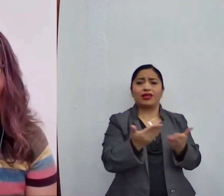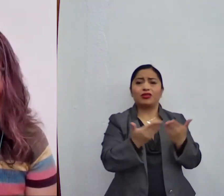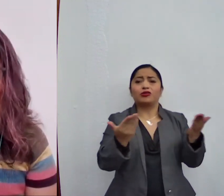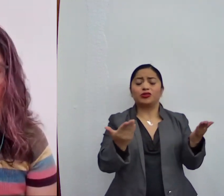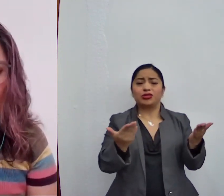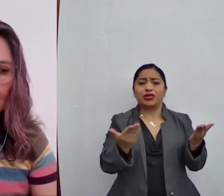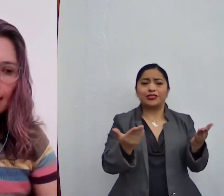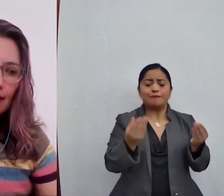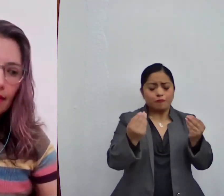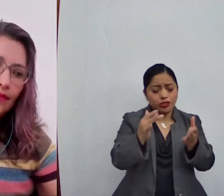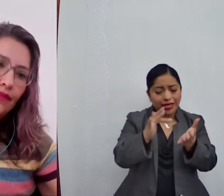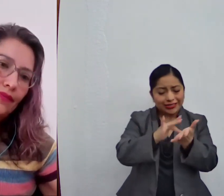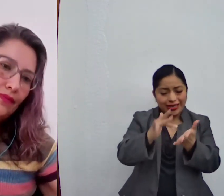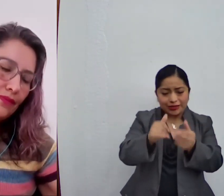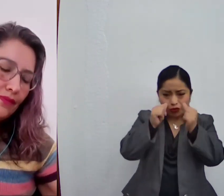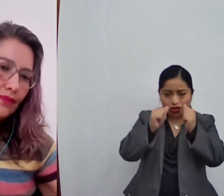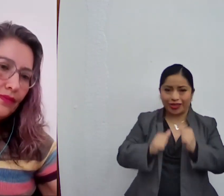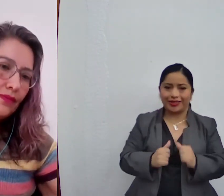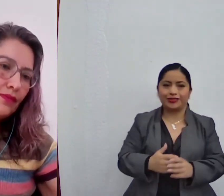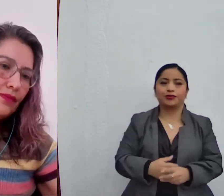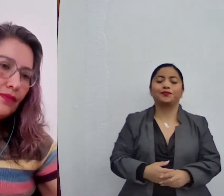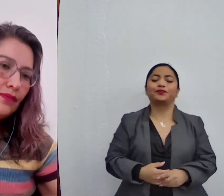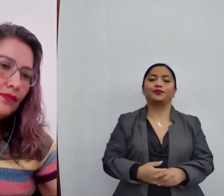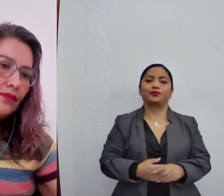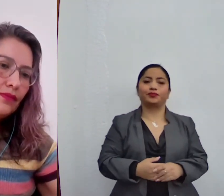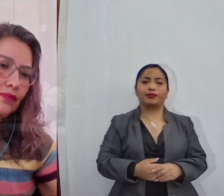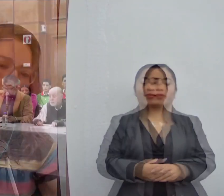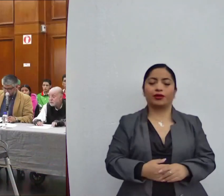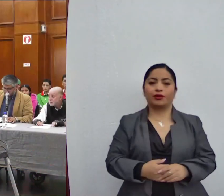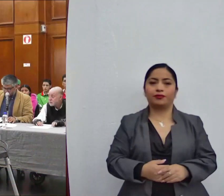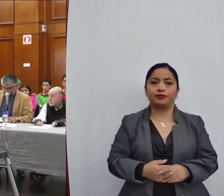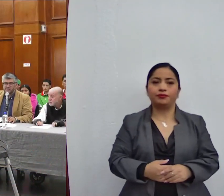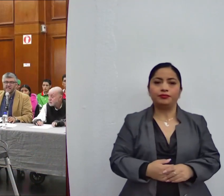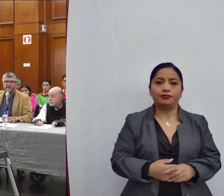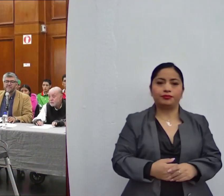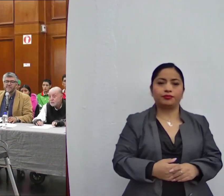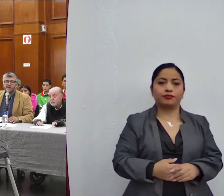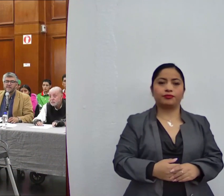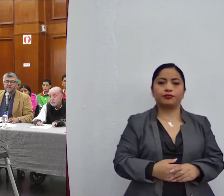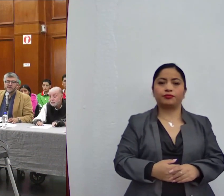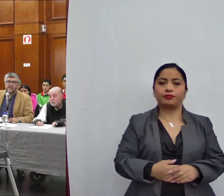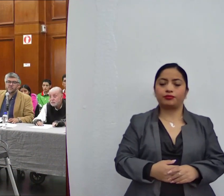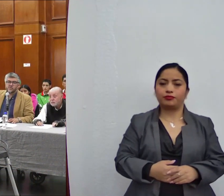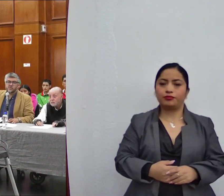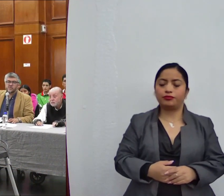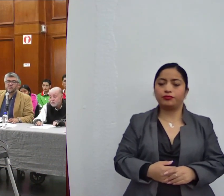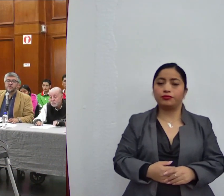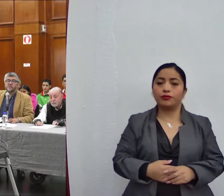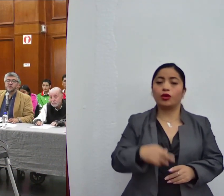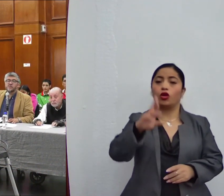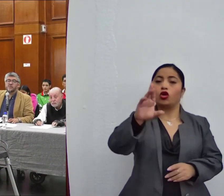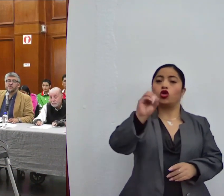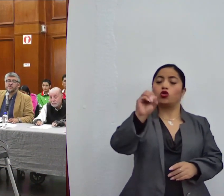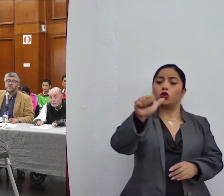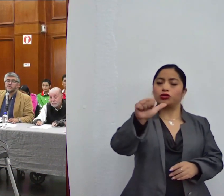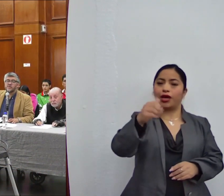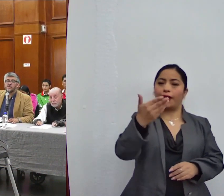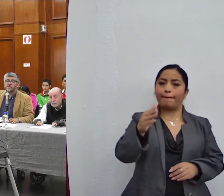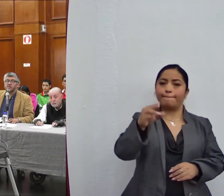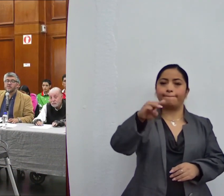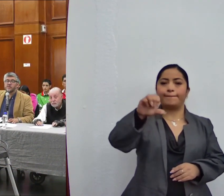adecuadamente. Gracias. Muchas gracias, Rosa María. Tenemos